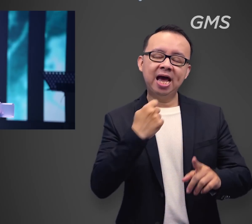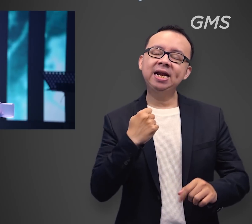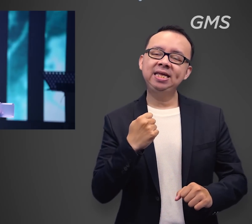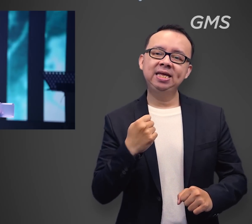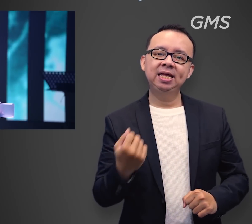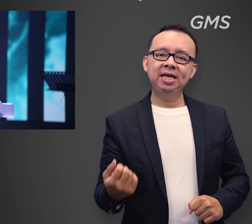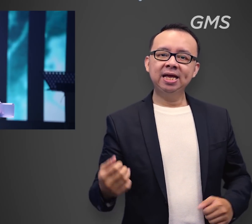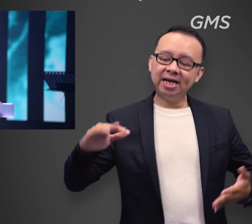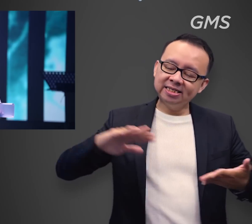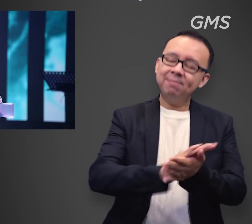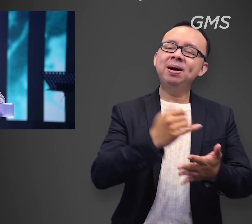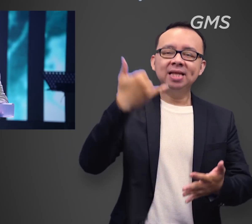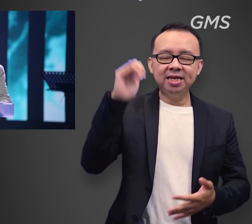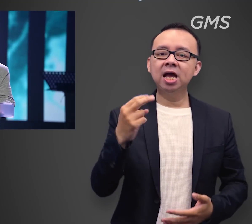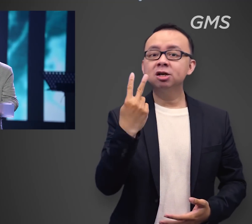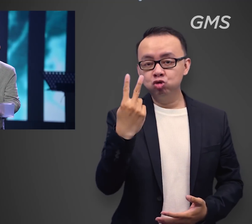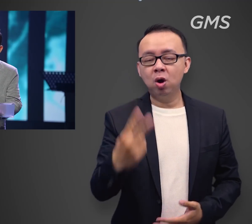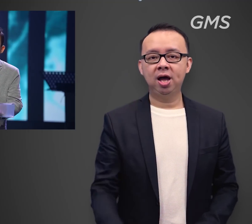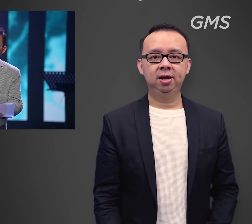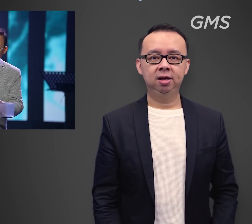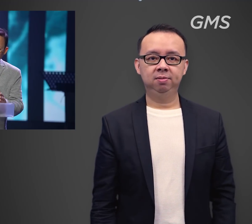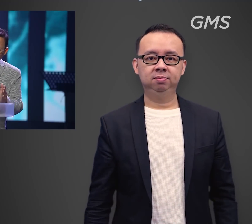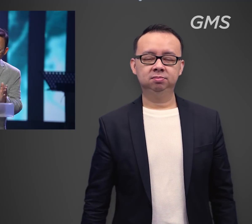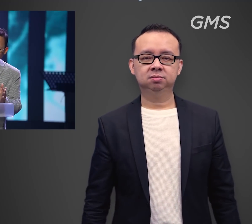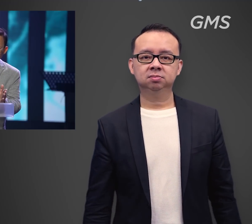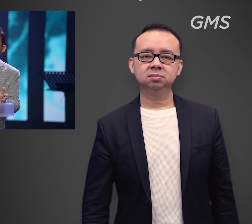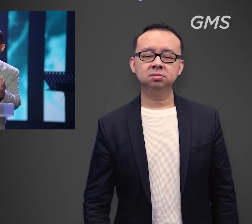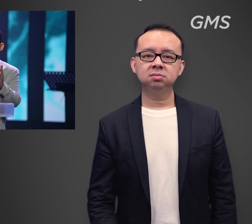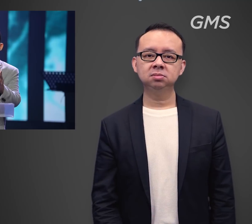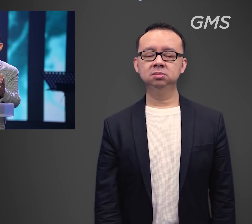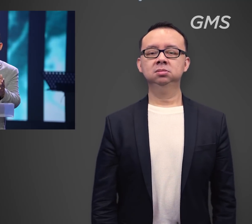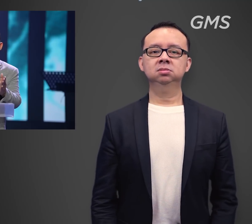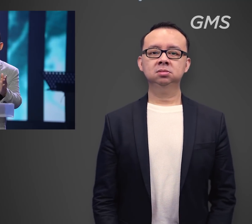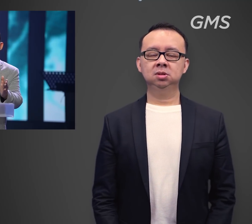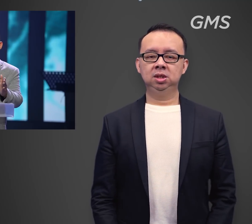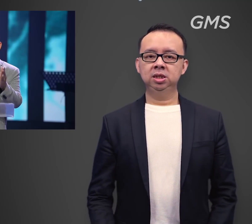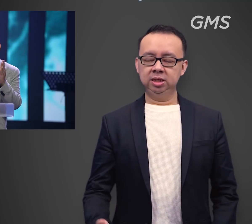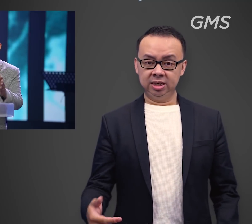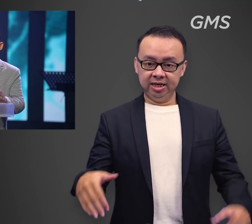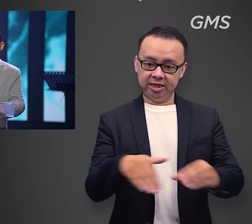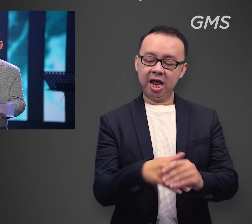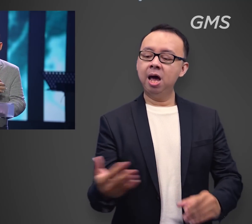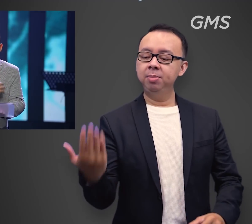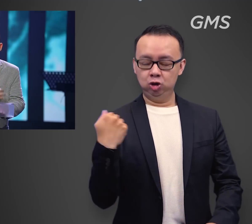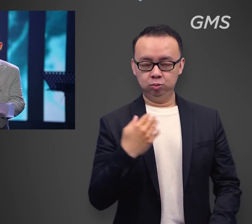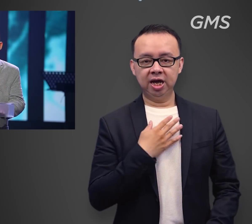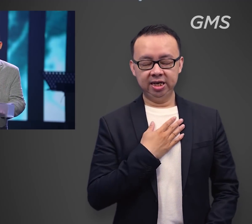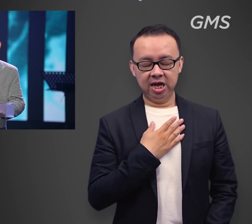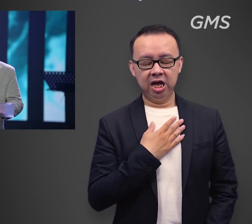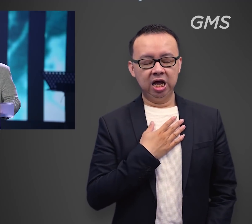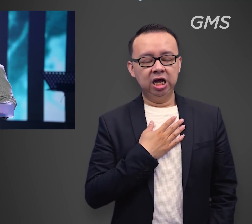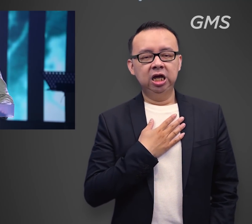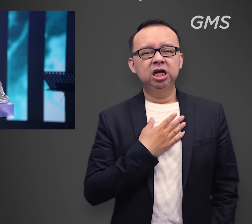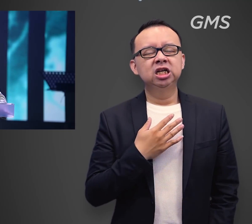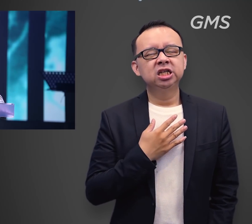Tuhan. Saya beberapa kali mengalami sebuah peristiwa dalam hidup saya yang seharusnya secara fisik saya